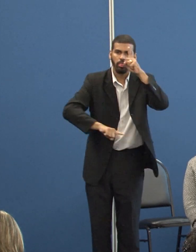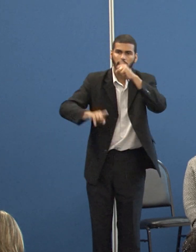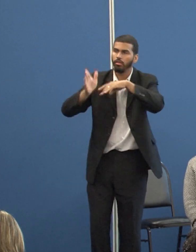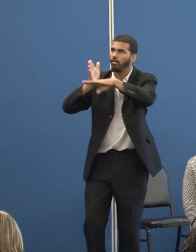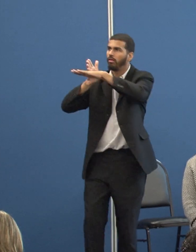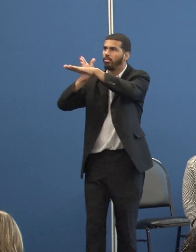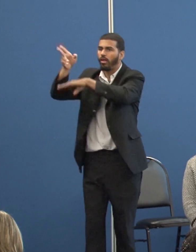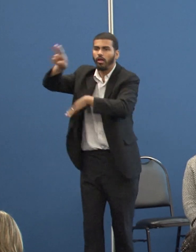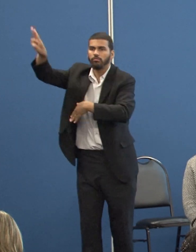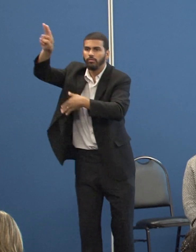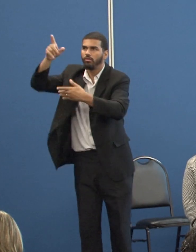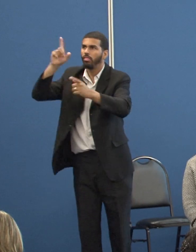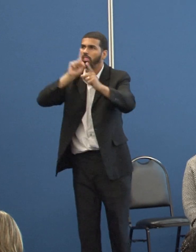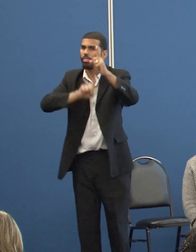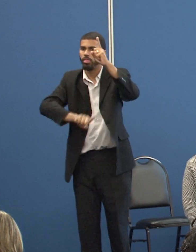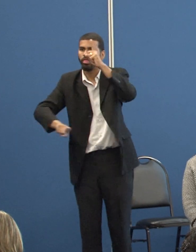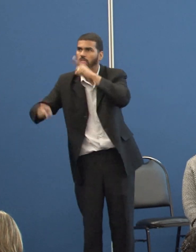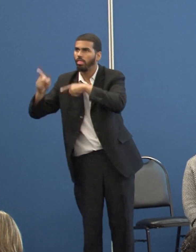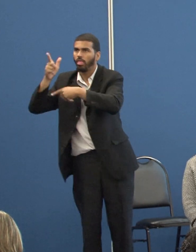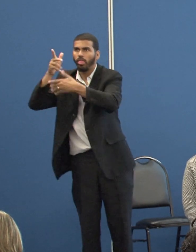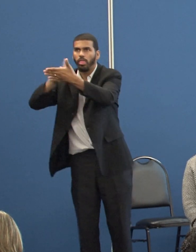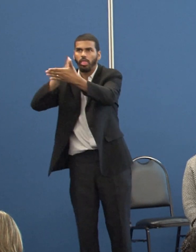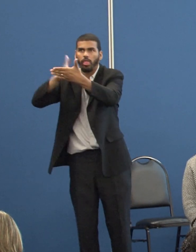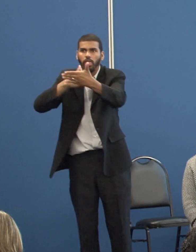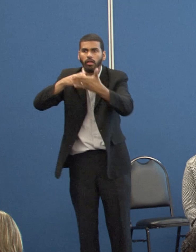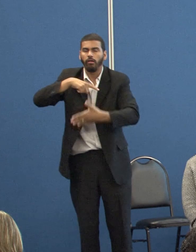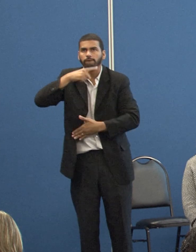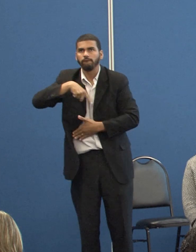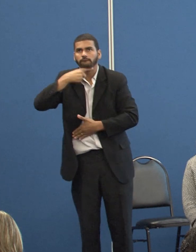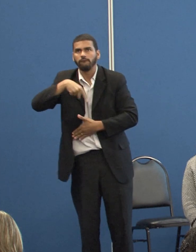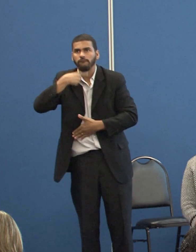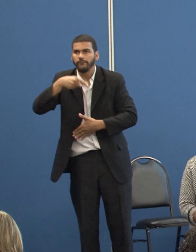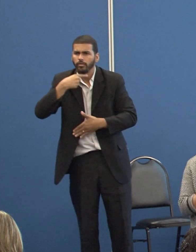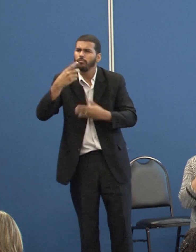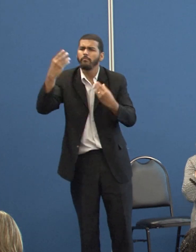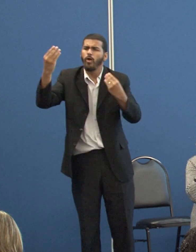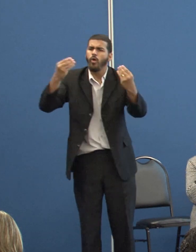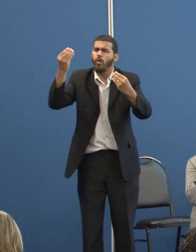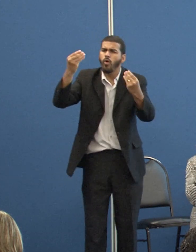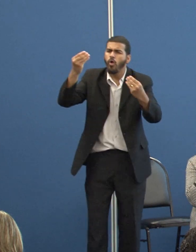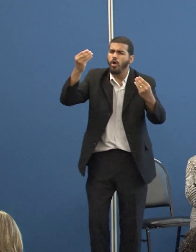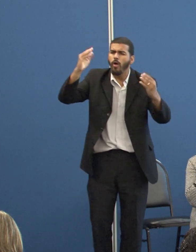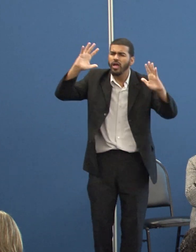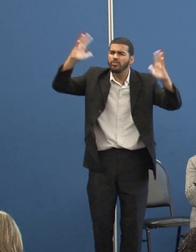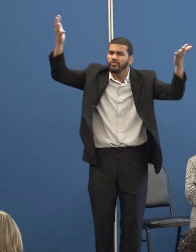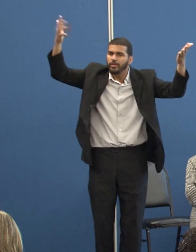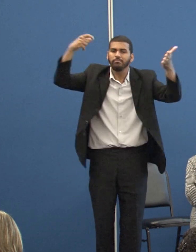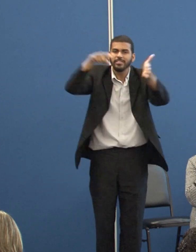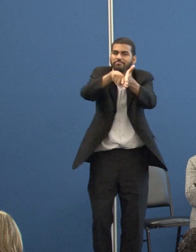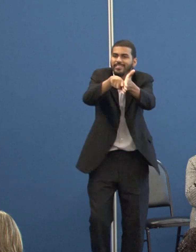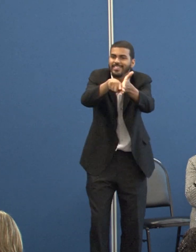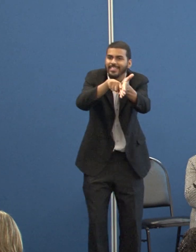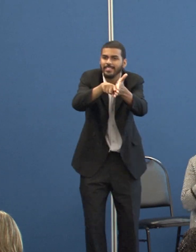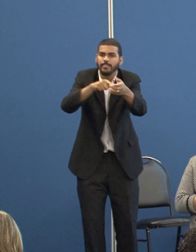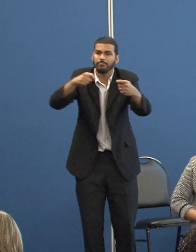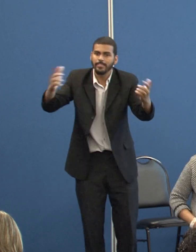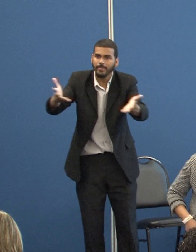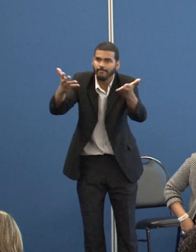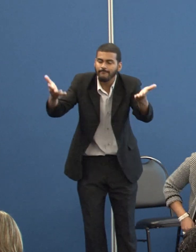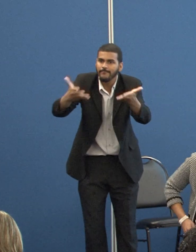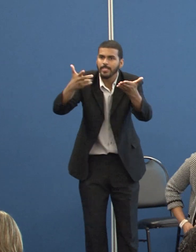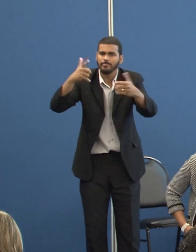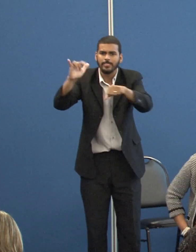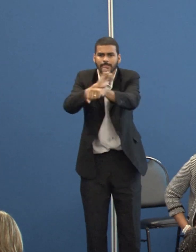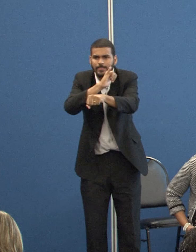E como fazer isso? É fazer a partir das pesquisas, é fazer a partir das hipóteses, das possibilidades,